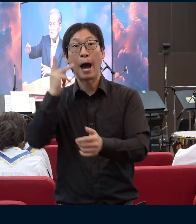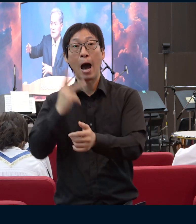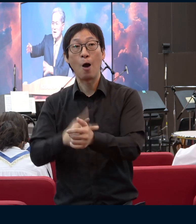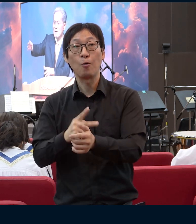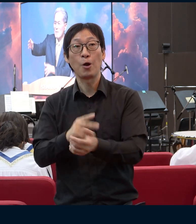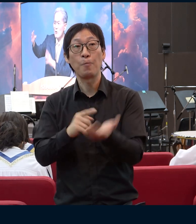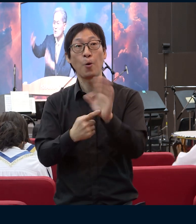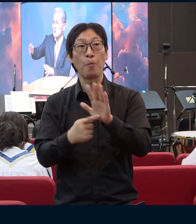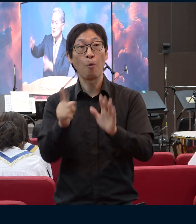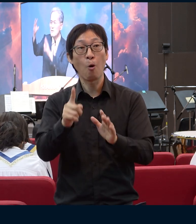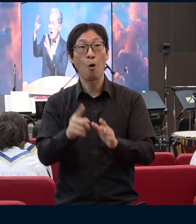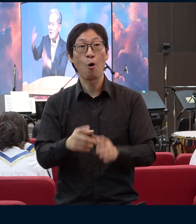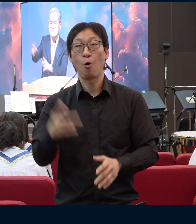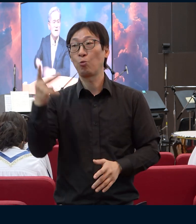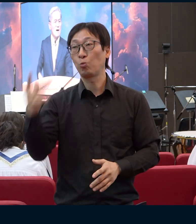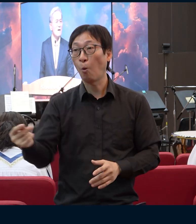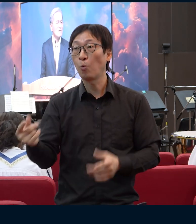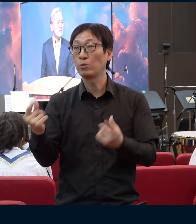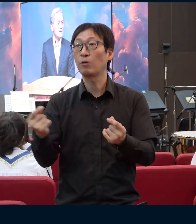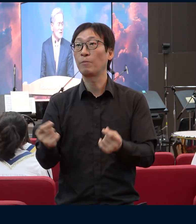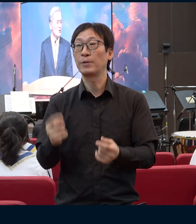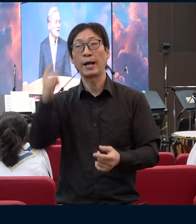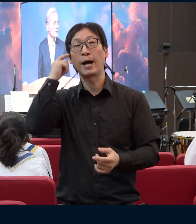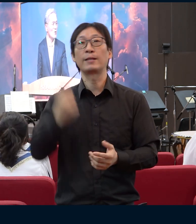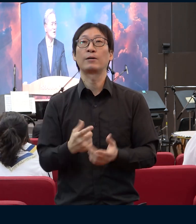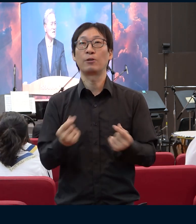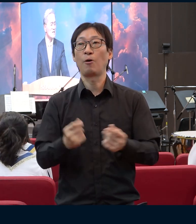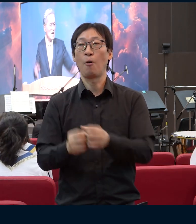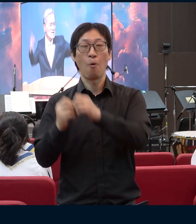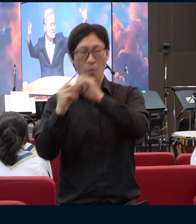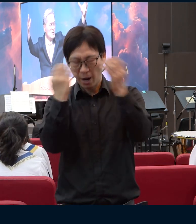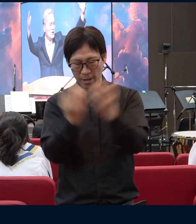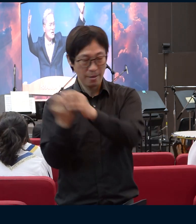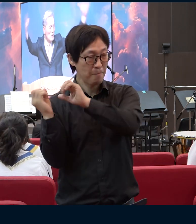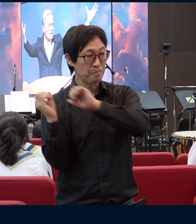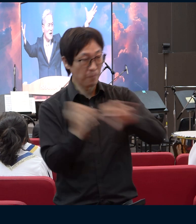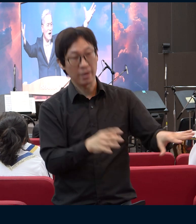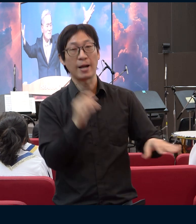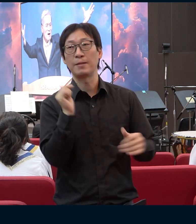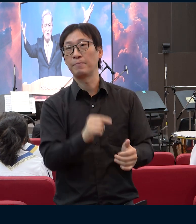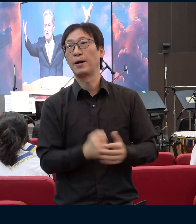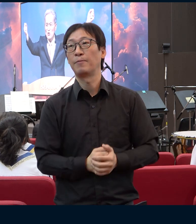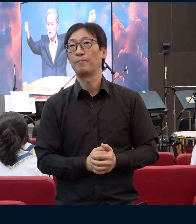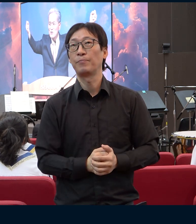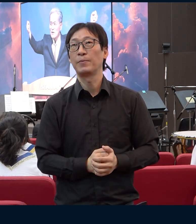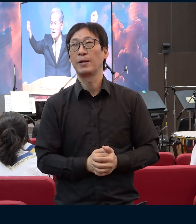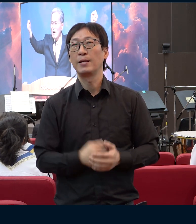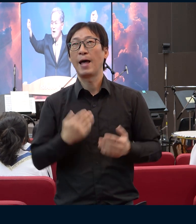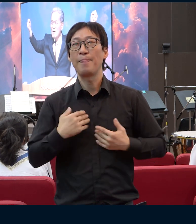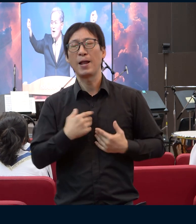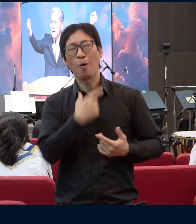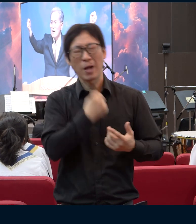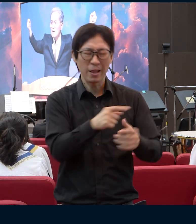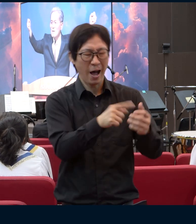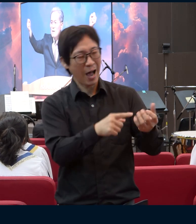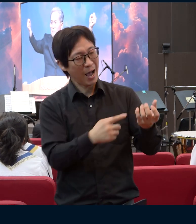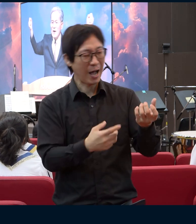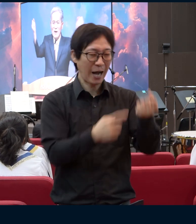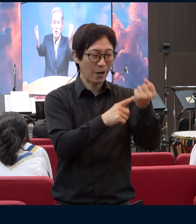여기는 거예요. 바울 사도는 이걸 아니까. 그래서 말이죠, 자신이 이전에 그렇게 갈망하고 움켜졌던 것을